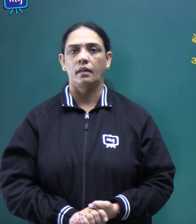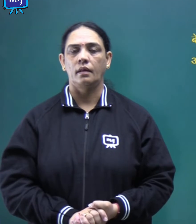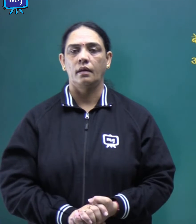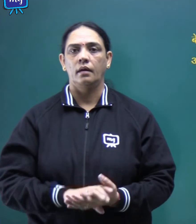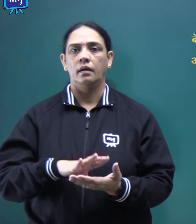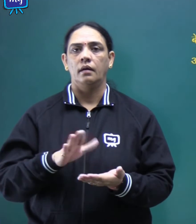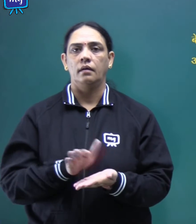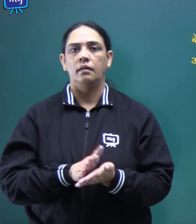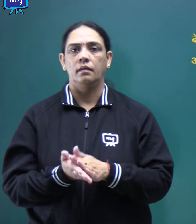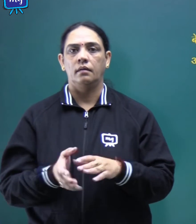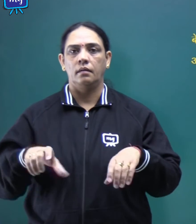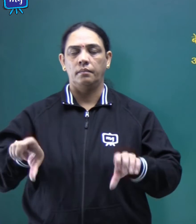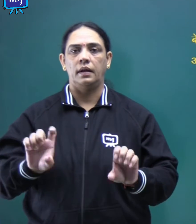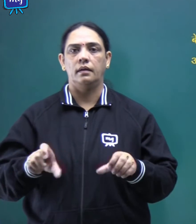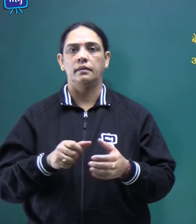बेलन,